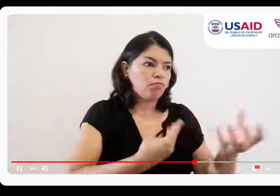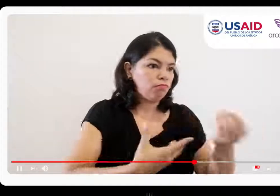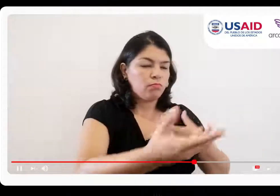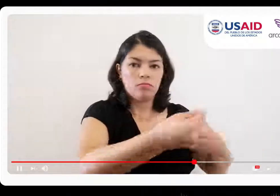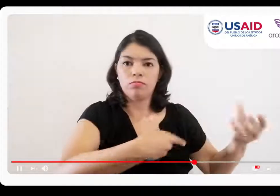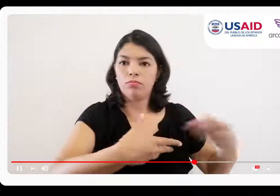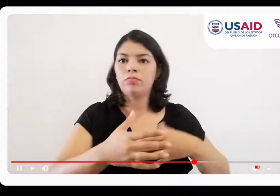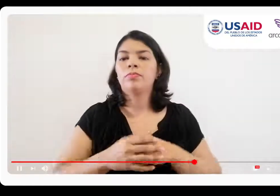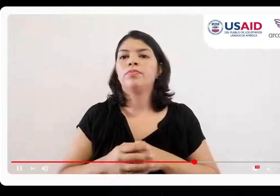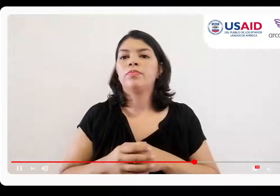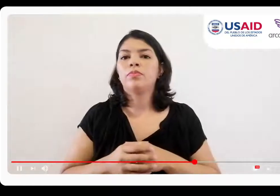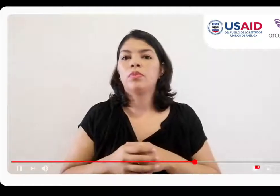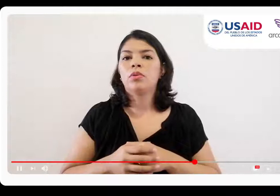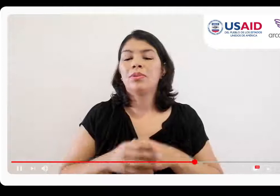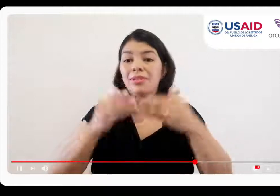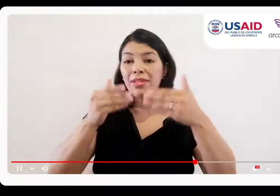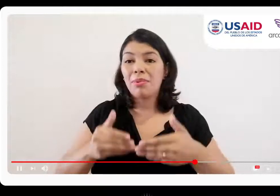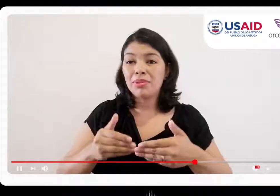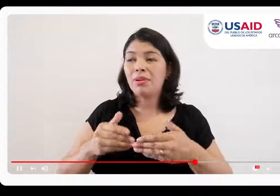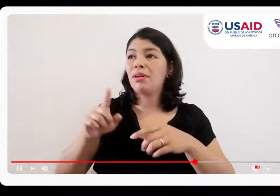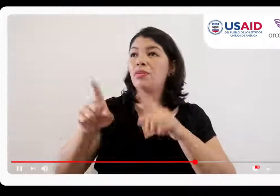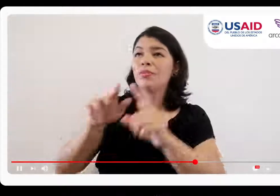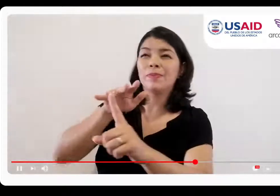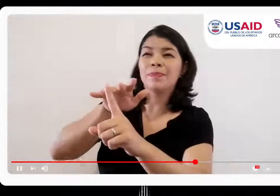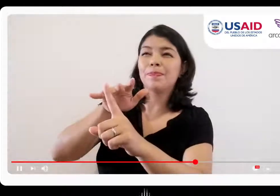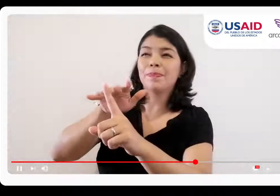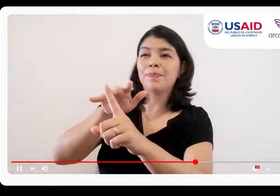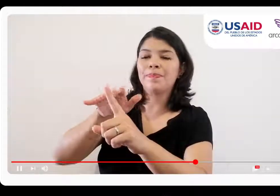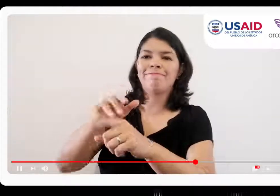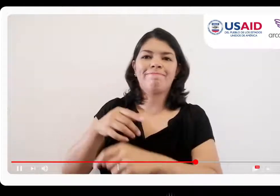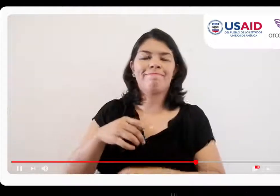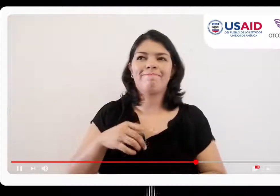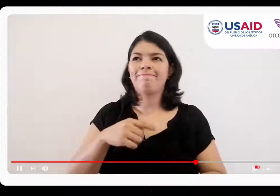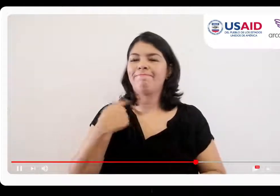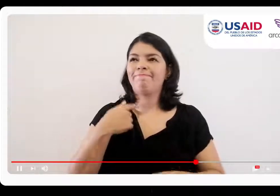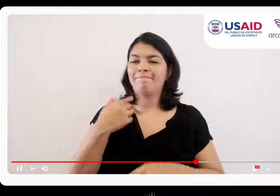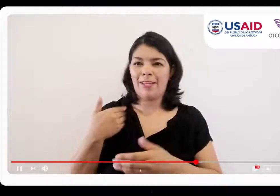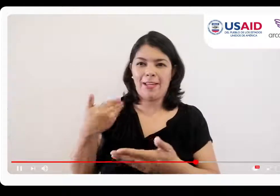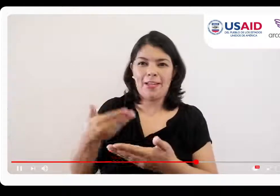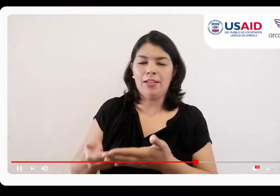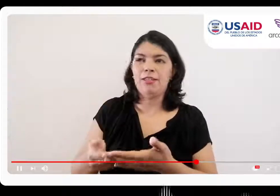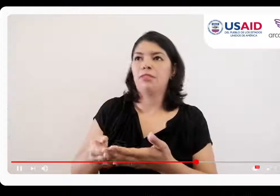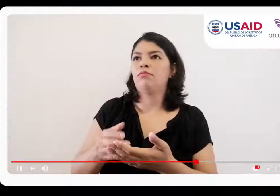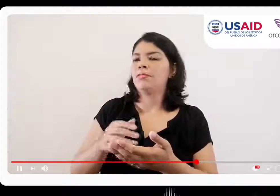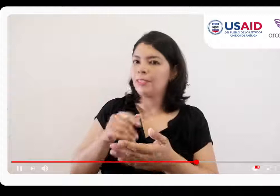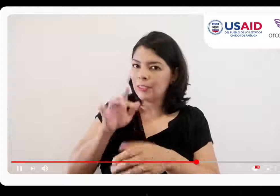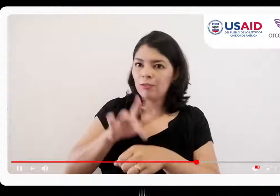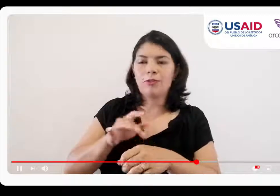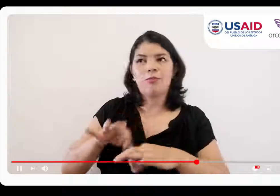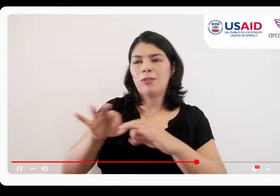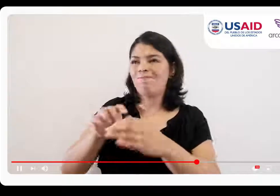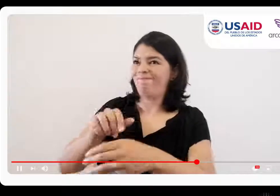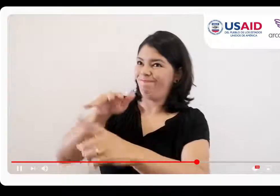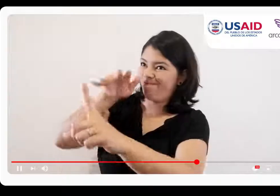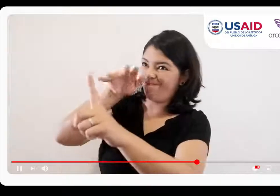tenido incidencia, hay que llegar para que las personas nos conozcan y empiecen a cambiar el tema y